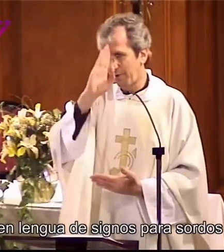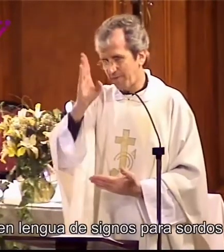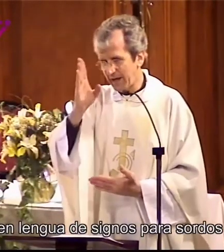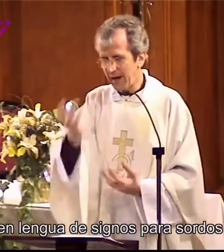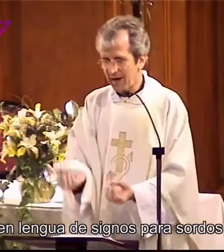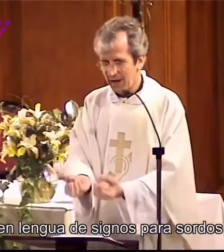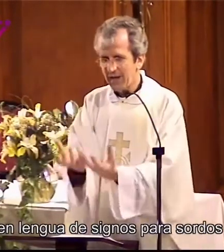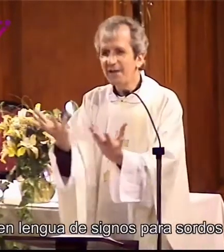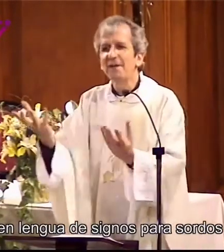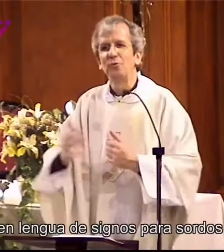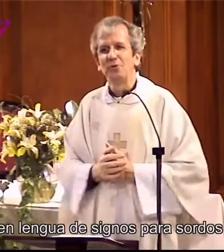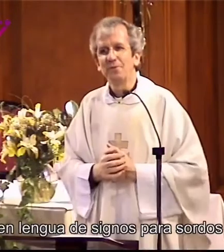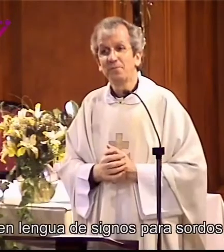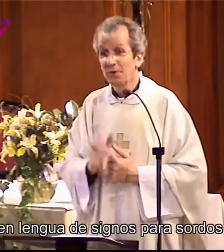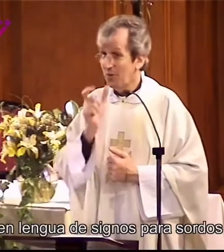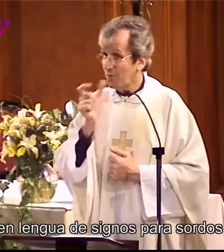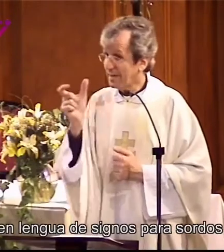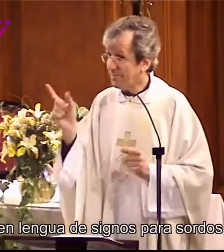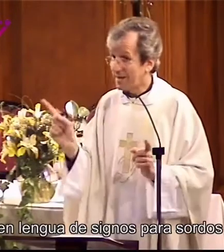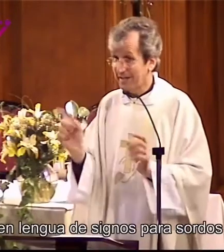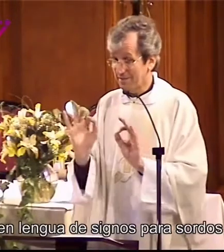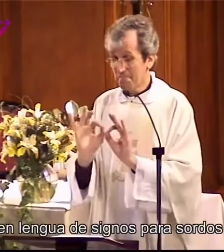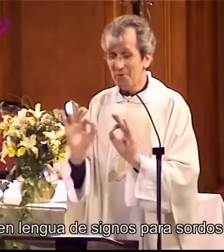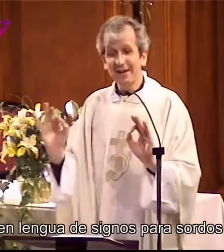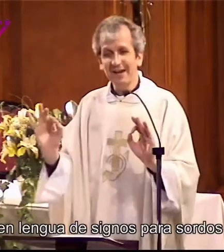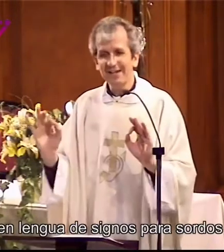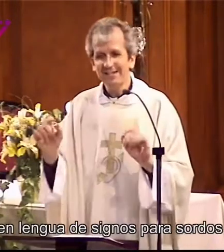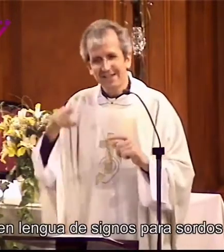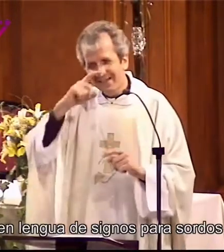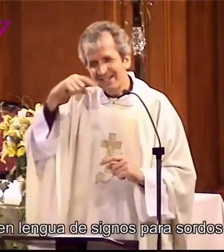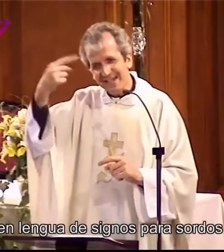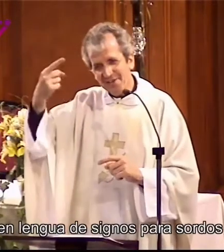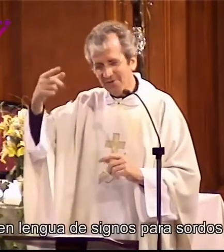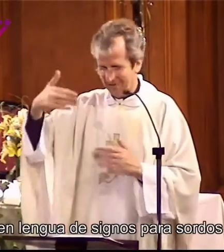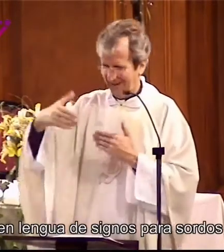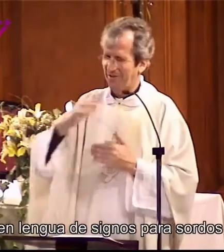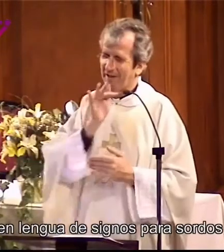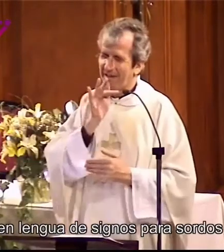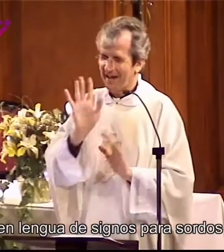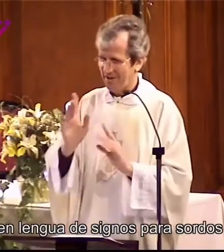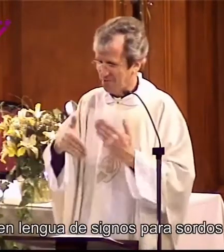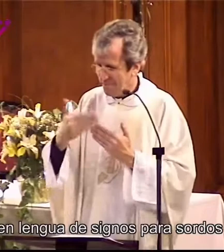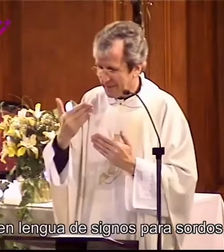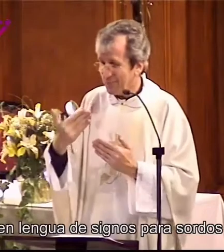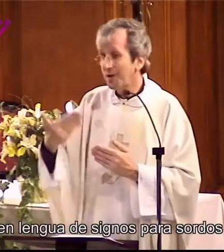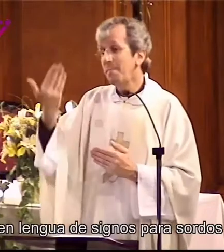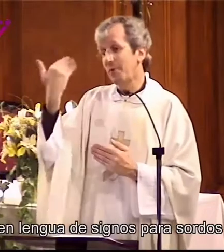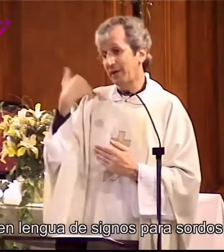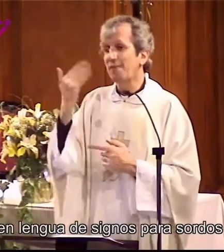fiel y fecundo. Unas palabras muy claras de este año que todavía no empezamos, pero que ya fue